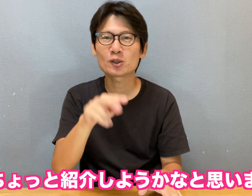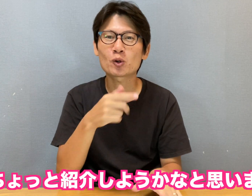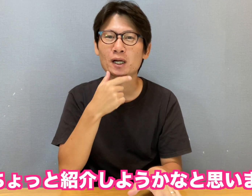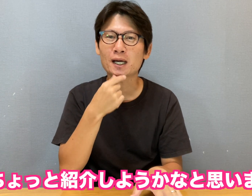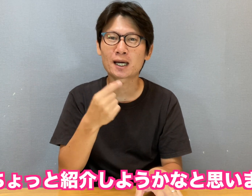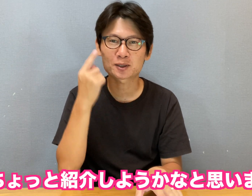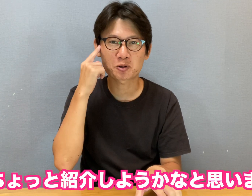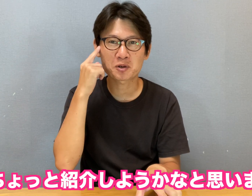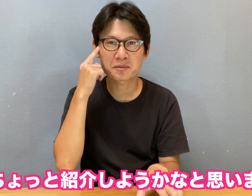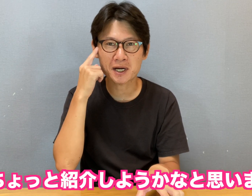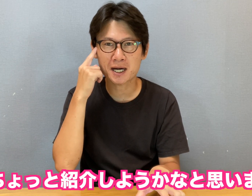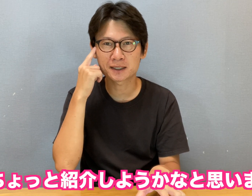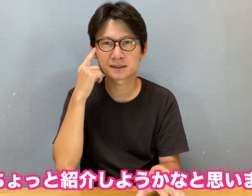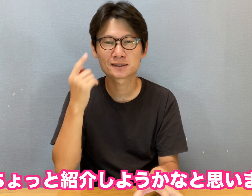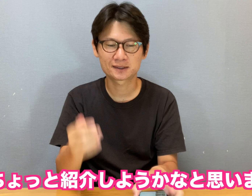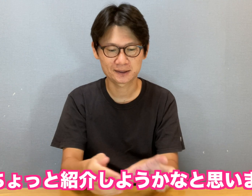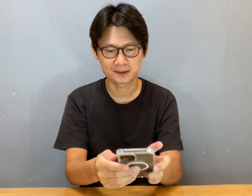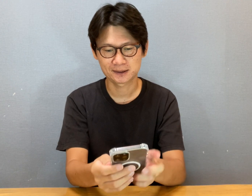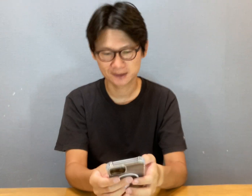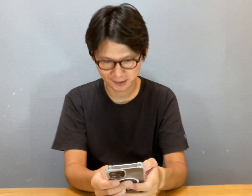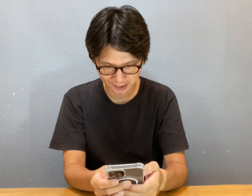かなと思います。